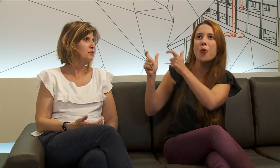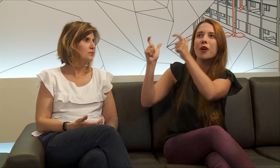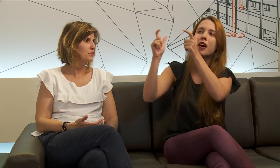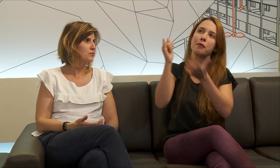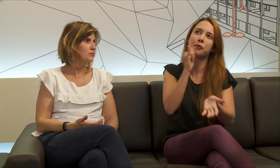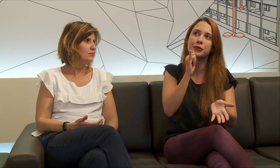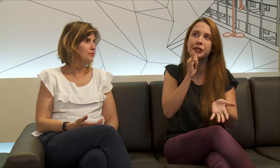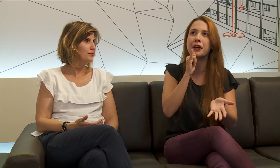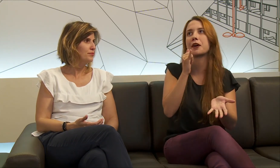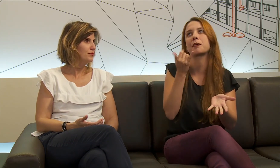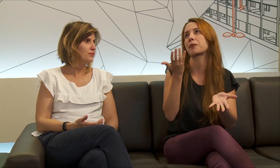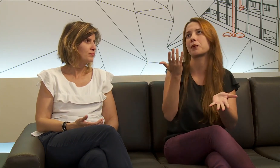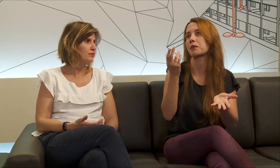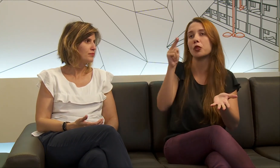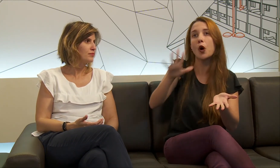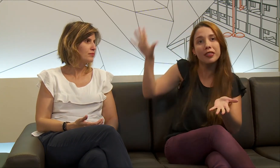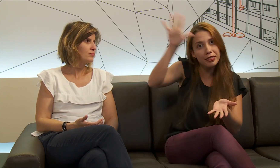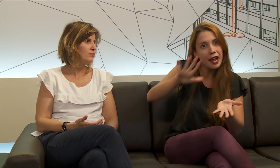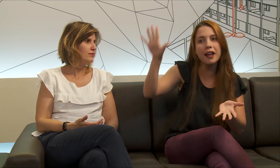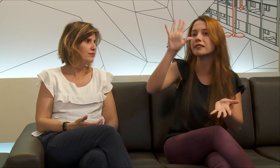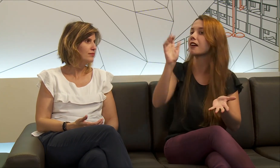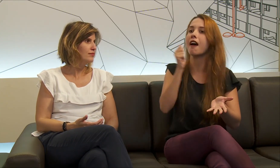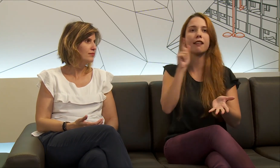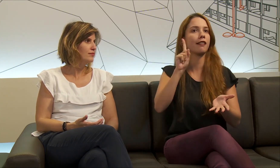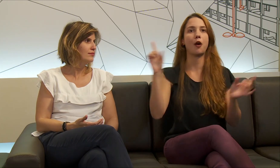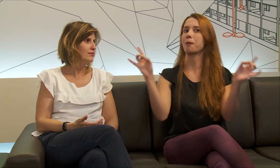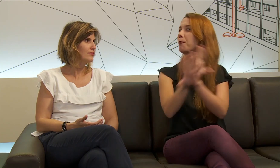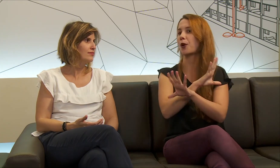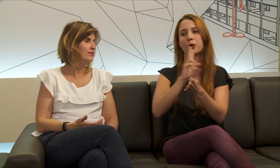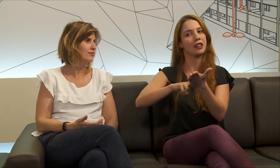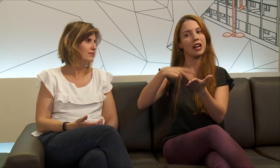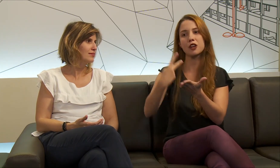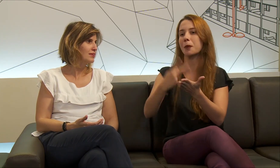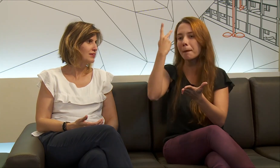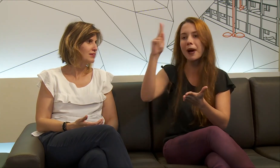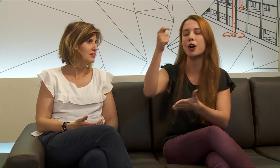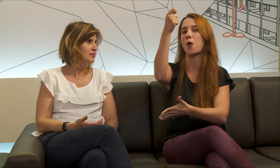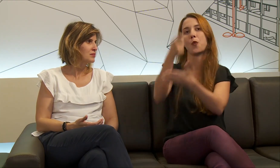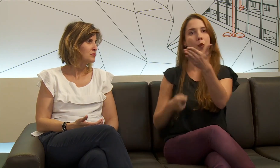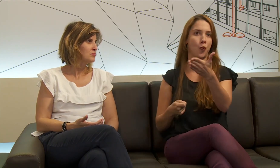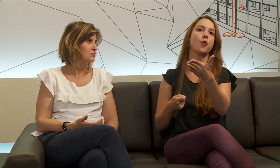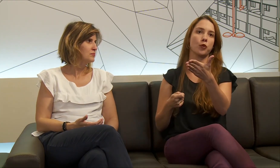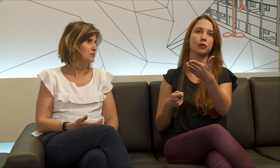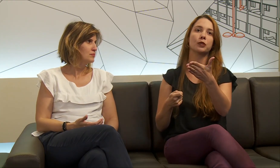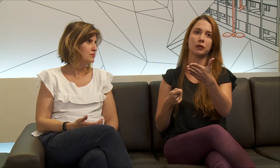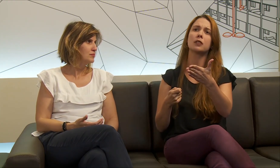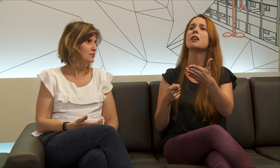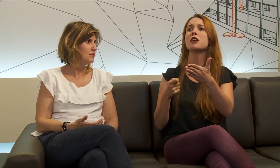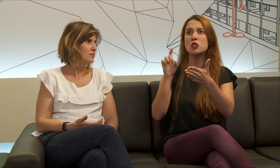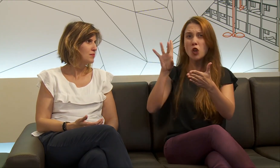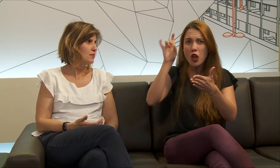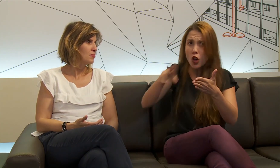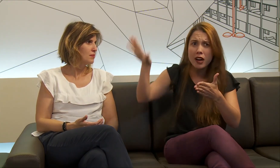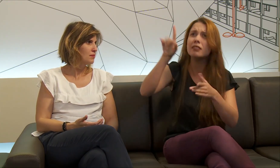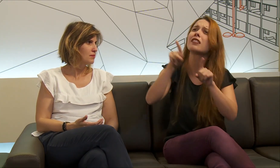lugares, por exemplo, no Nordeste, a gente vê que há uma dificuldade muito grande, não há tradução para os